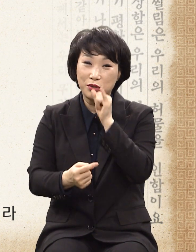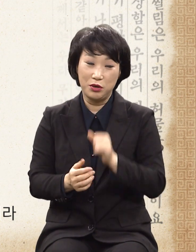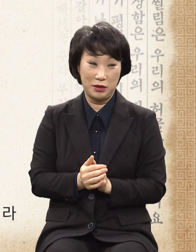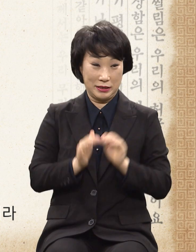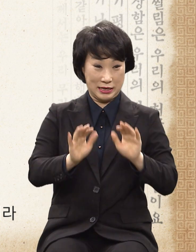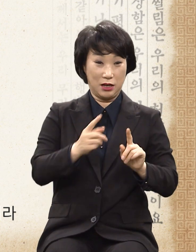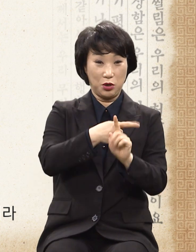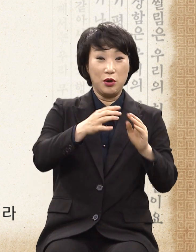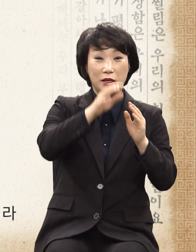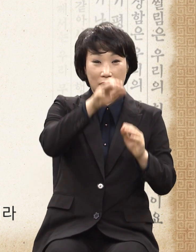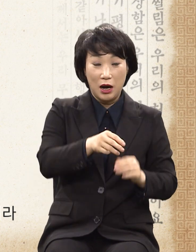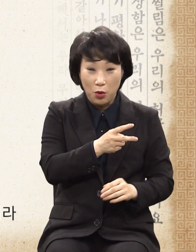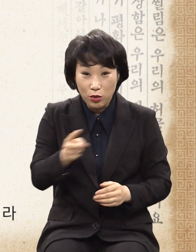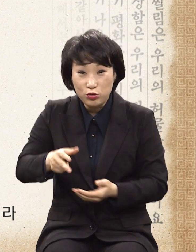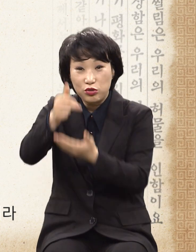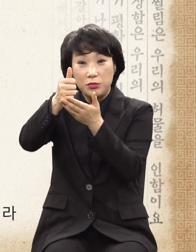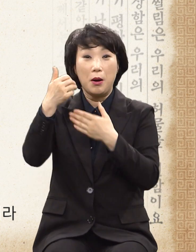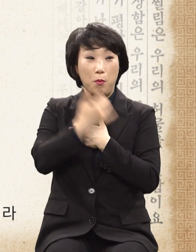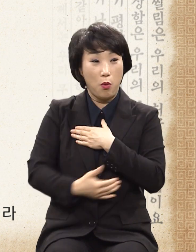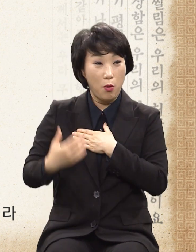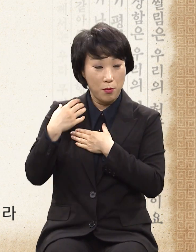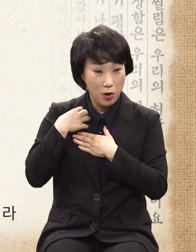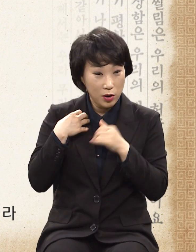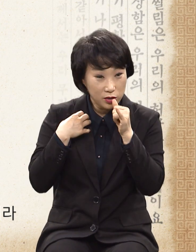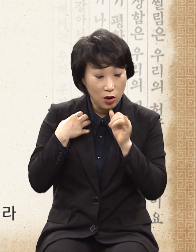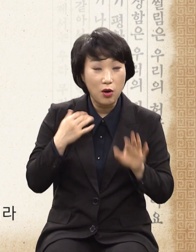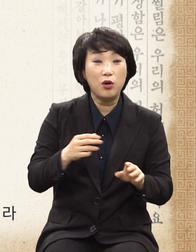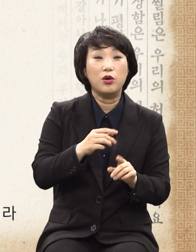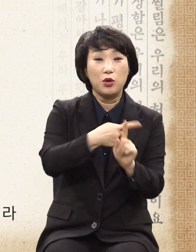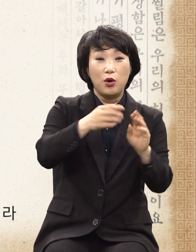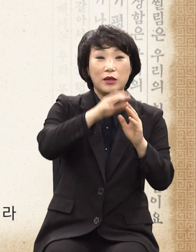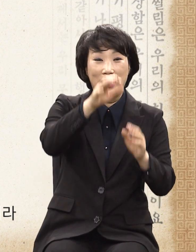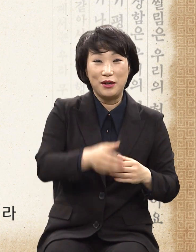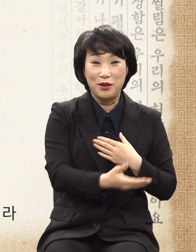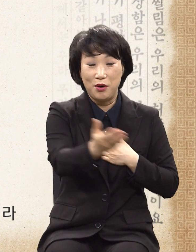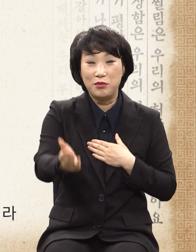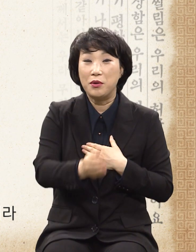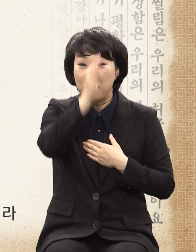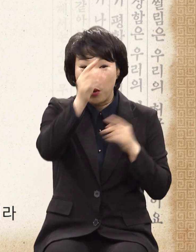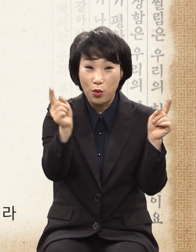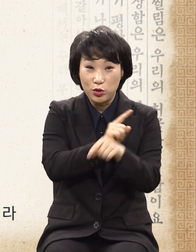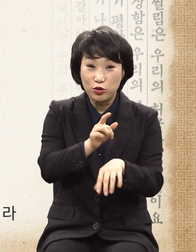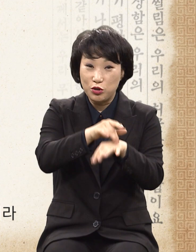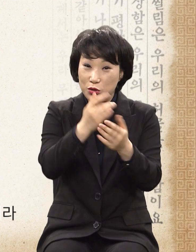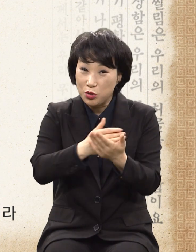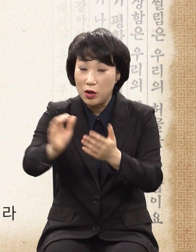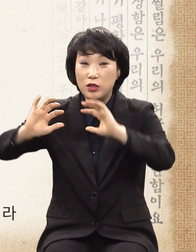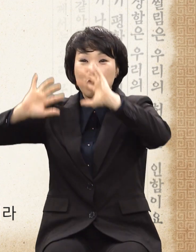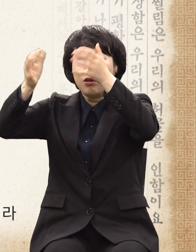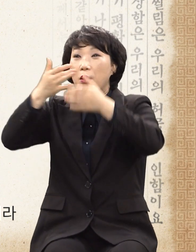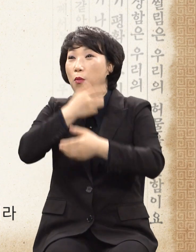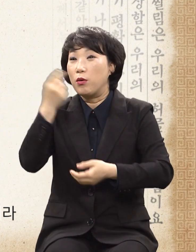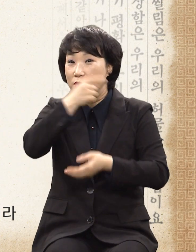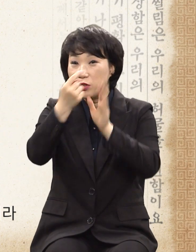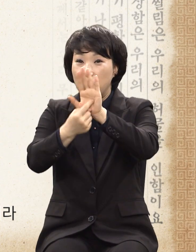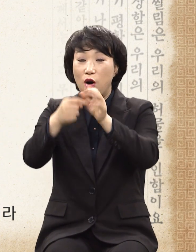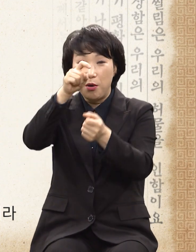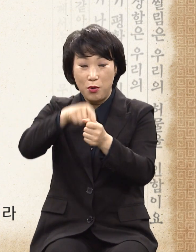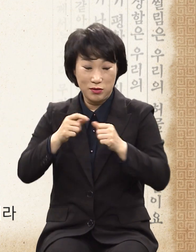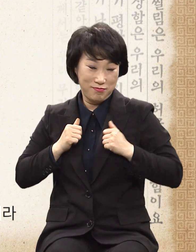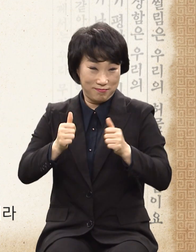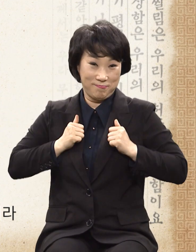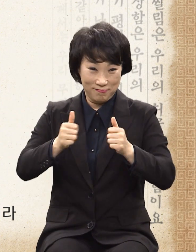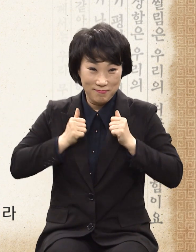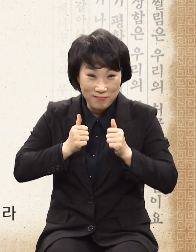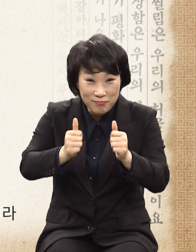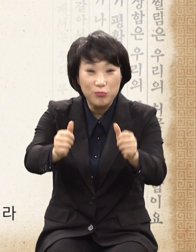주님의 몸이라면 반드시 교회도 병 고치고 귀신 쫓아내고 천국 복음을 전하기 위해서